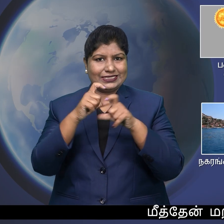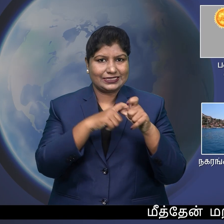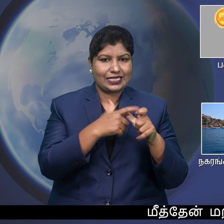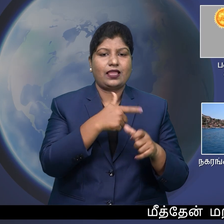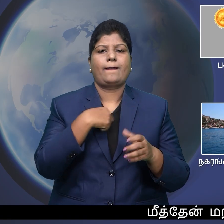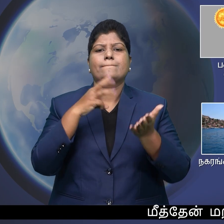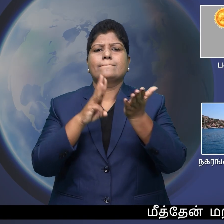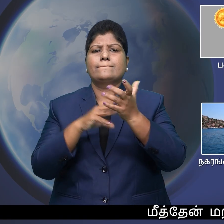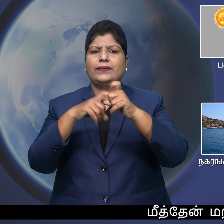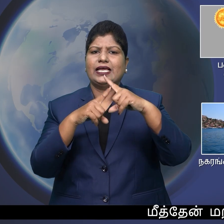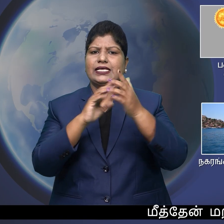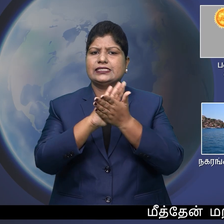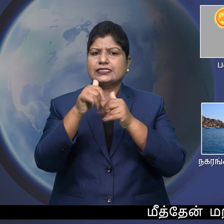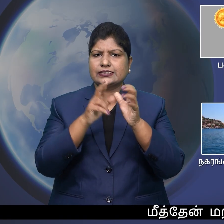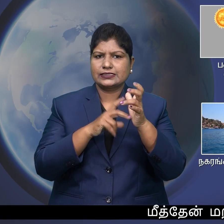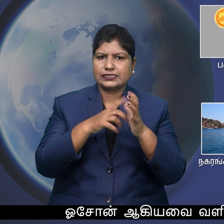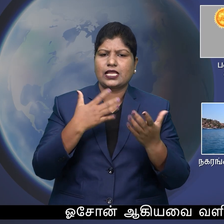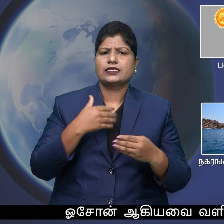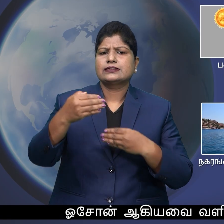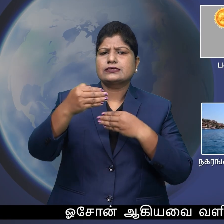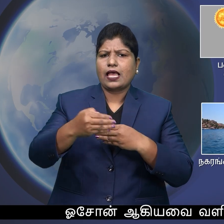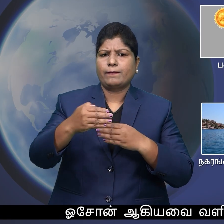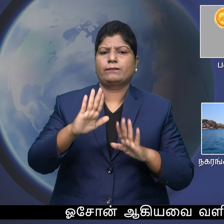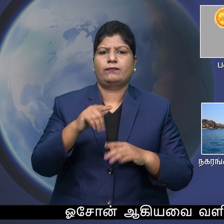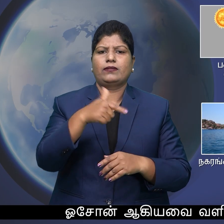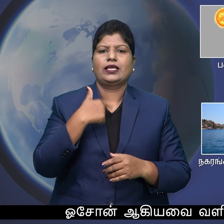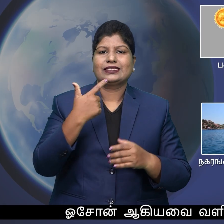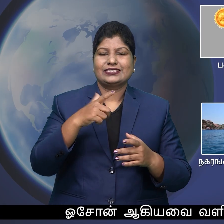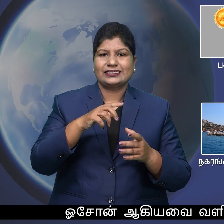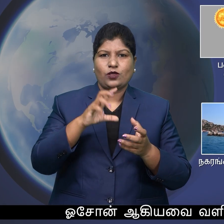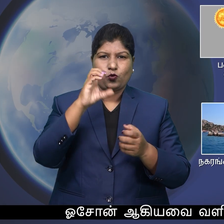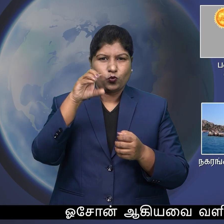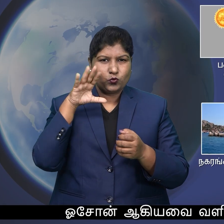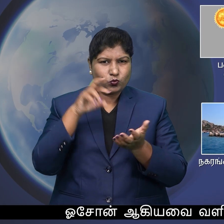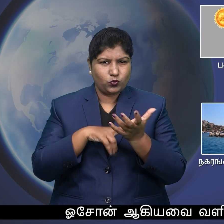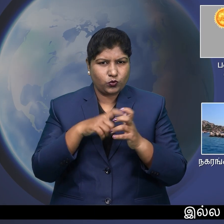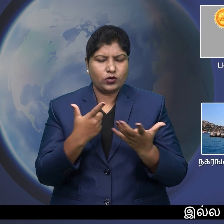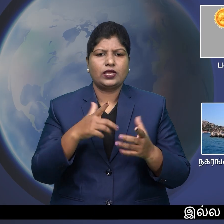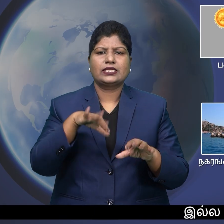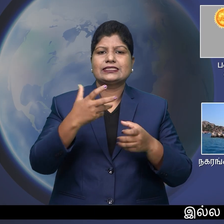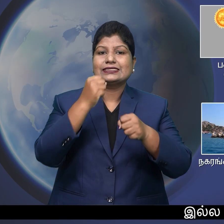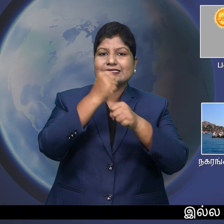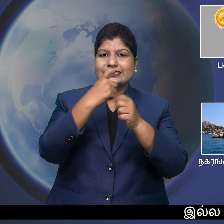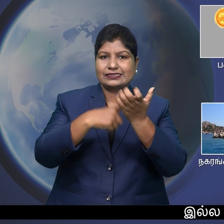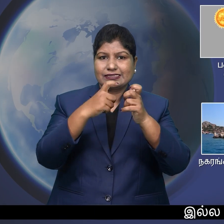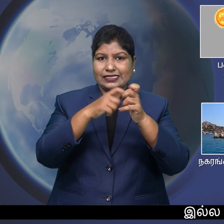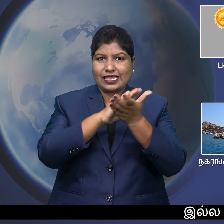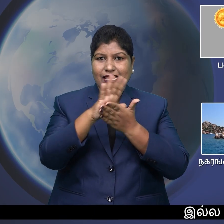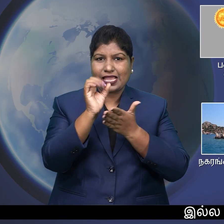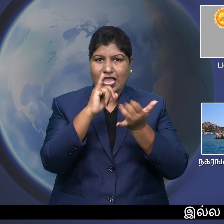மீத்தேன் ஆகியவை ஓரளவிற்கு ஓசோன் மண்டலத்தில் உள்ள பசுமை இல்ல வாயுக்கள்.